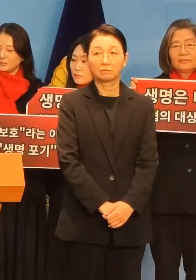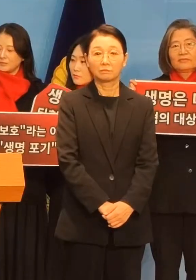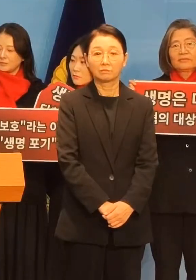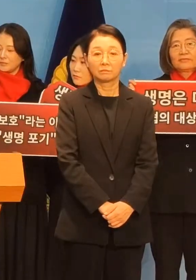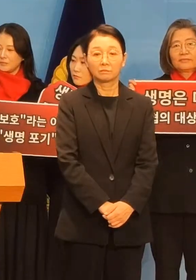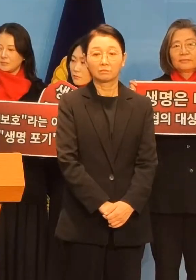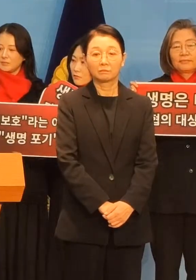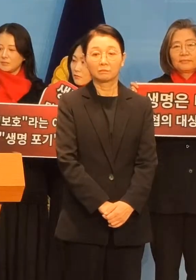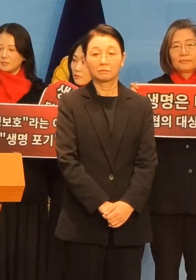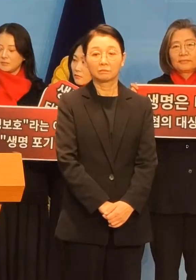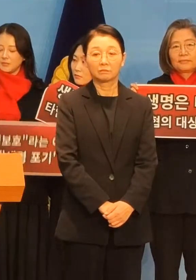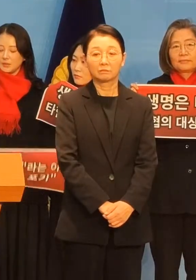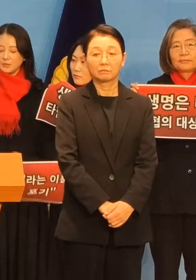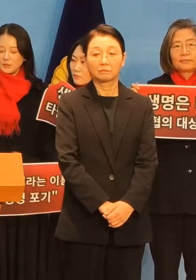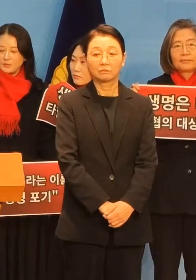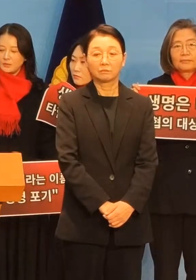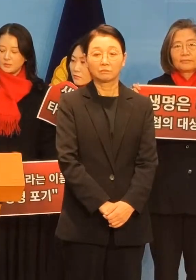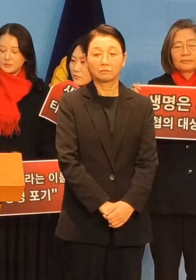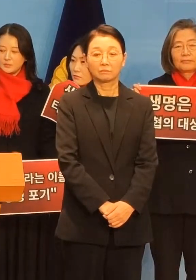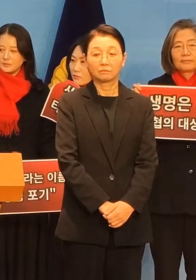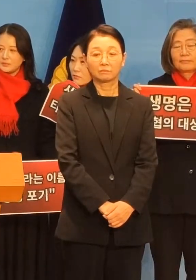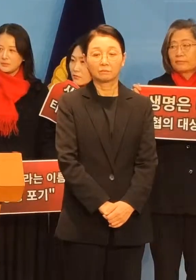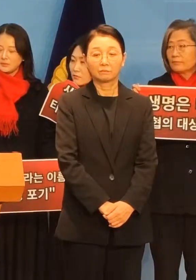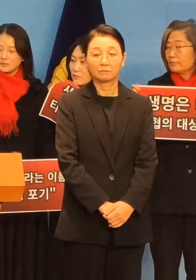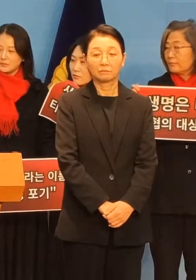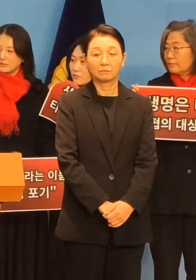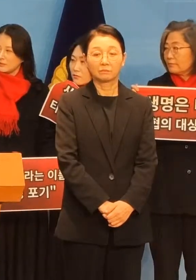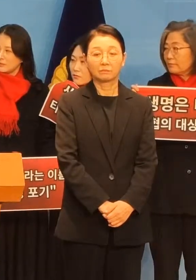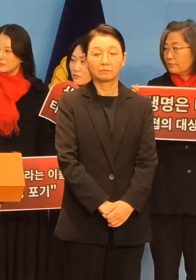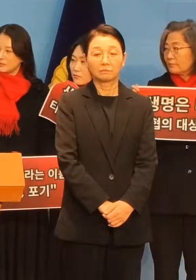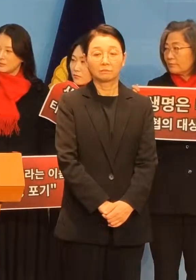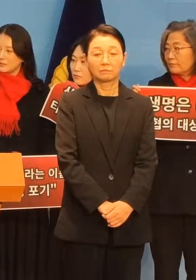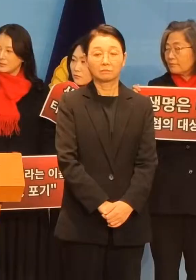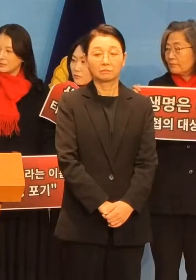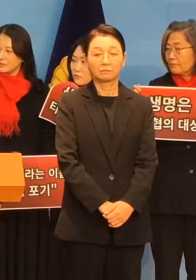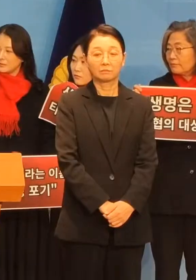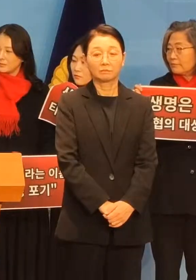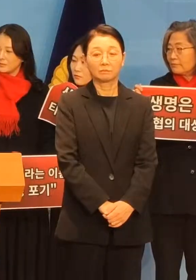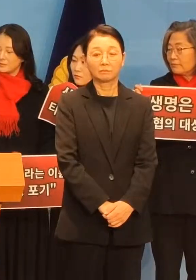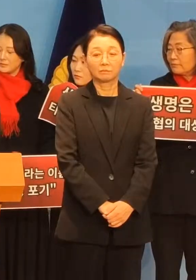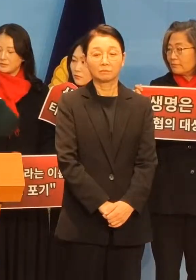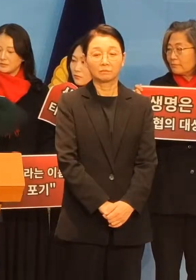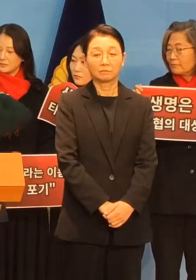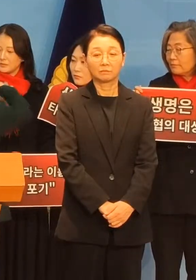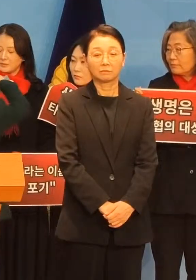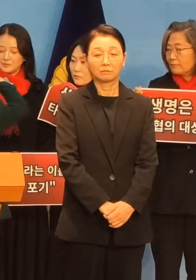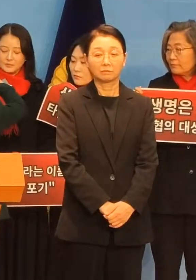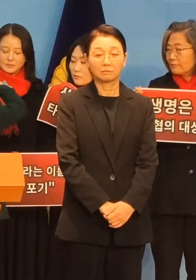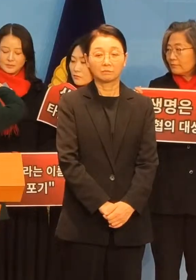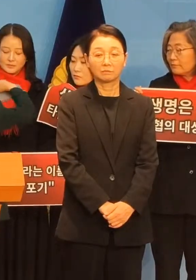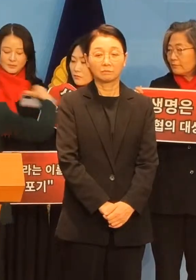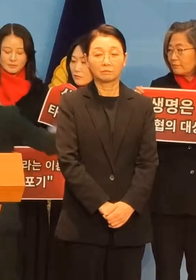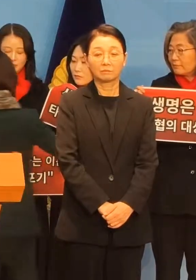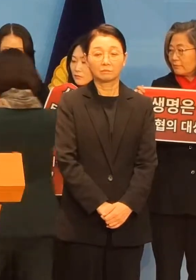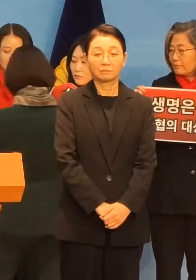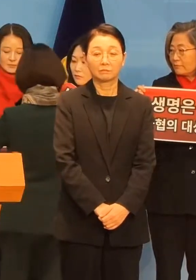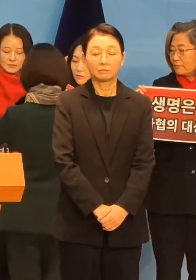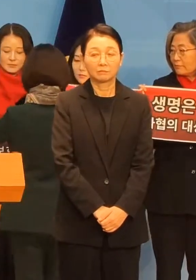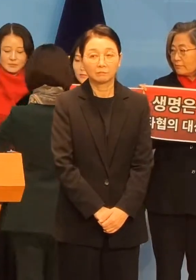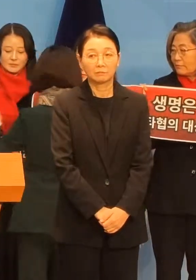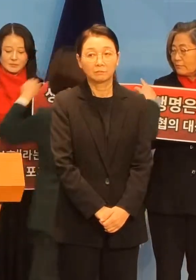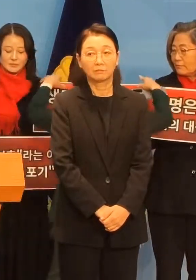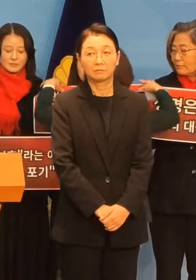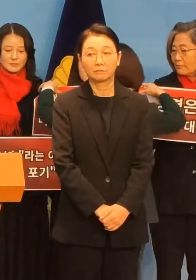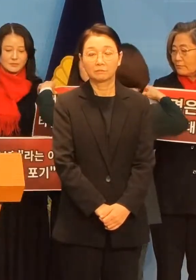올리시래. 네. 죄송해요. 제가 잡아드리겠습니다. 이렇게 잡고 이렇게 올리고 이렇게